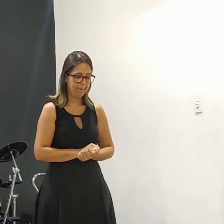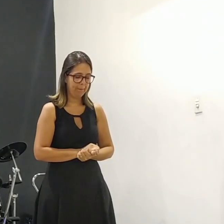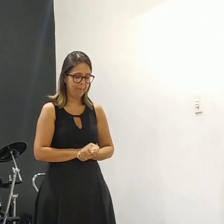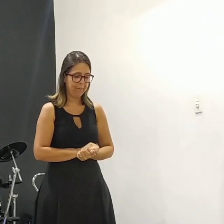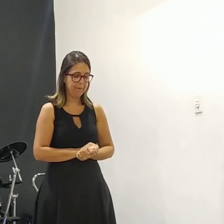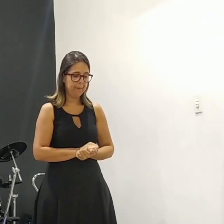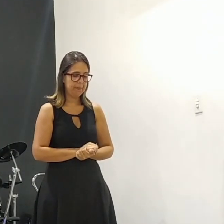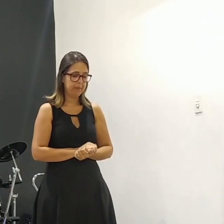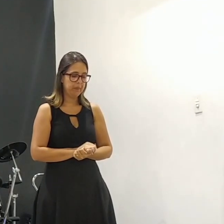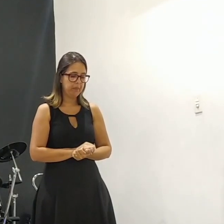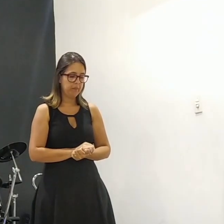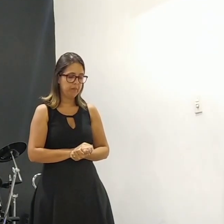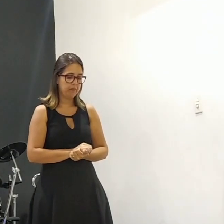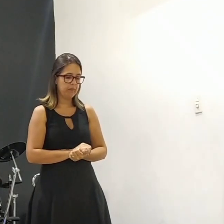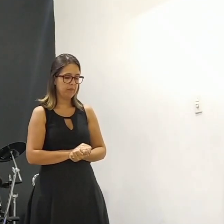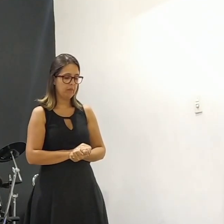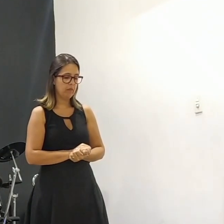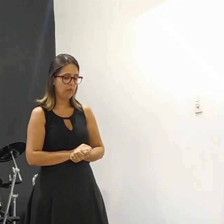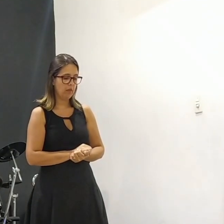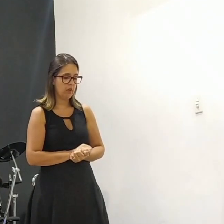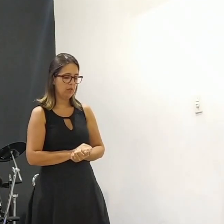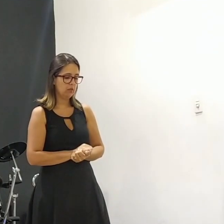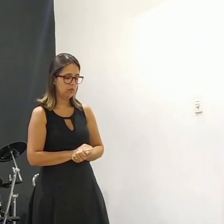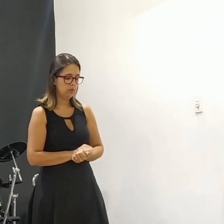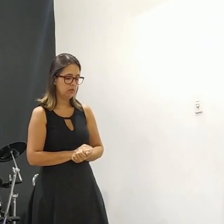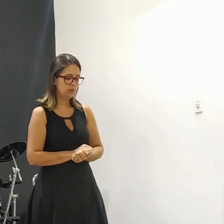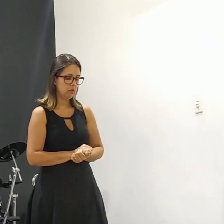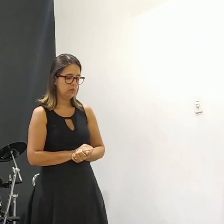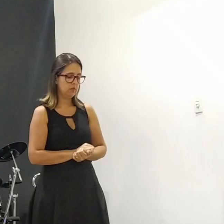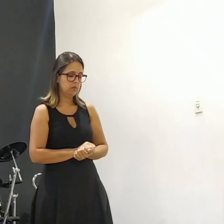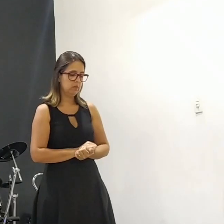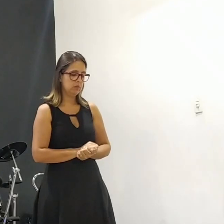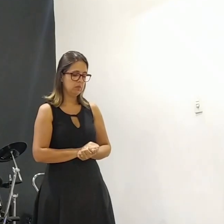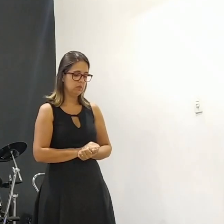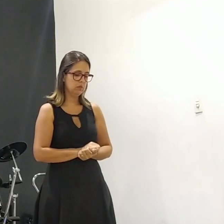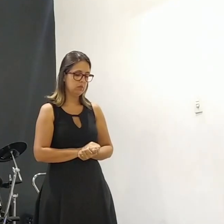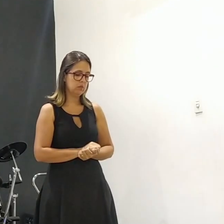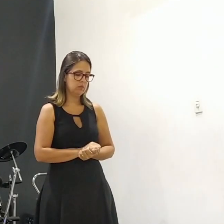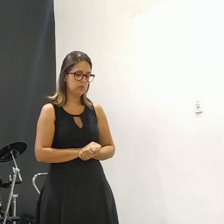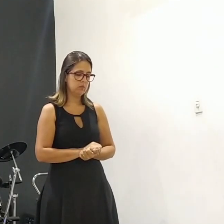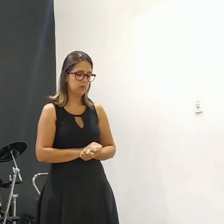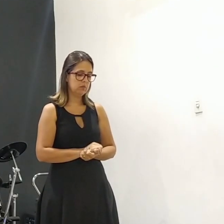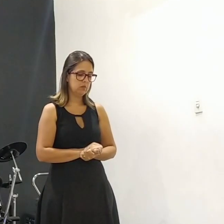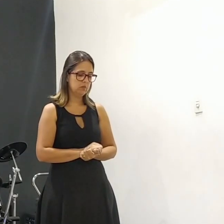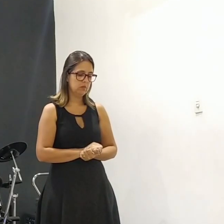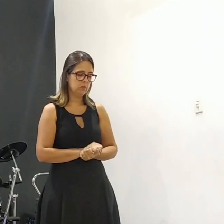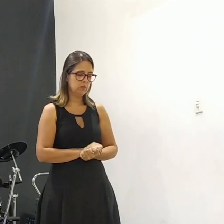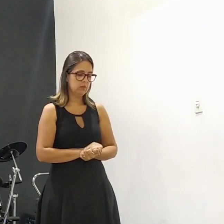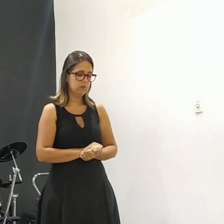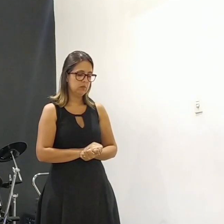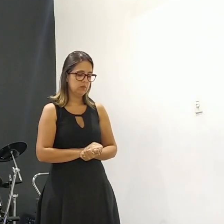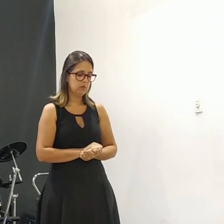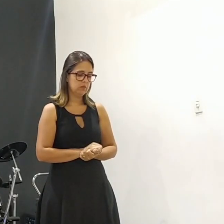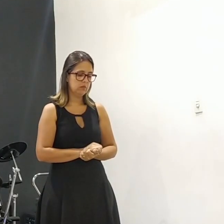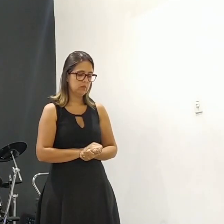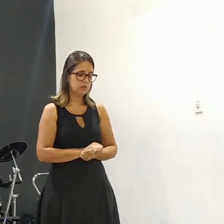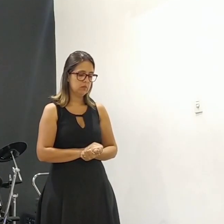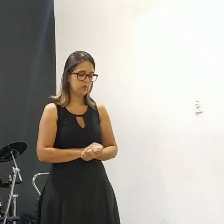Olha bem, Evangelho de João, capítulo 4, versículo 14.